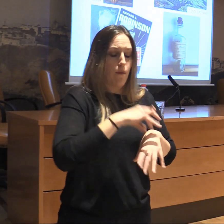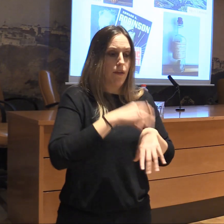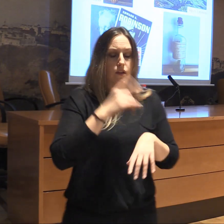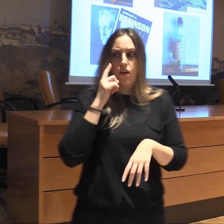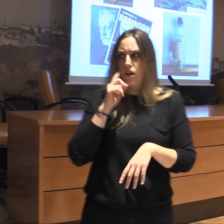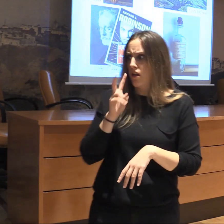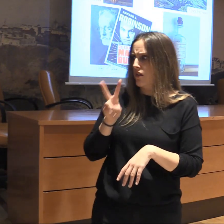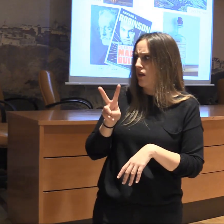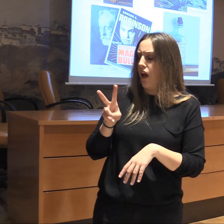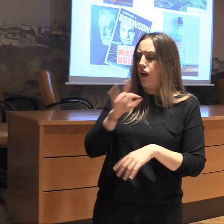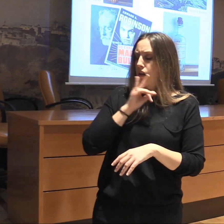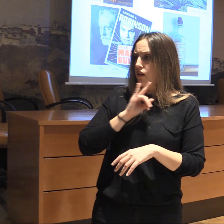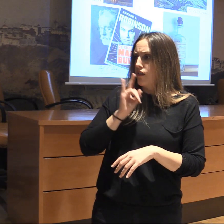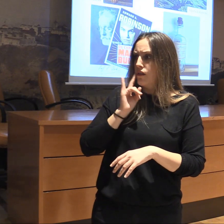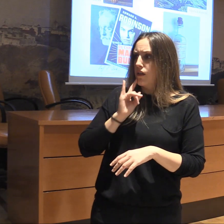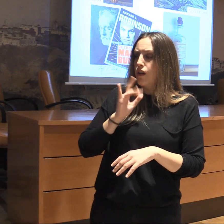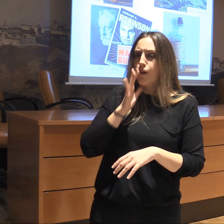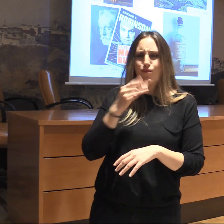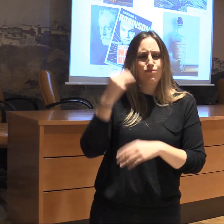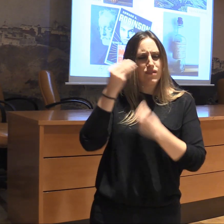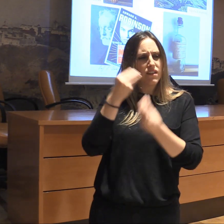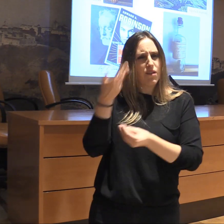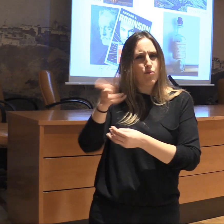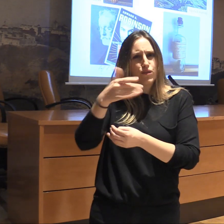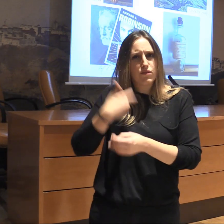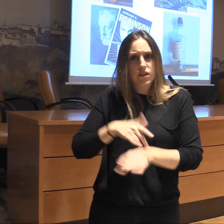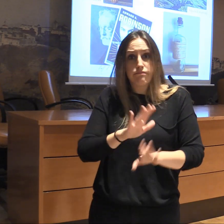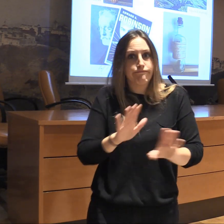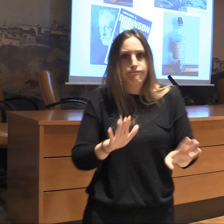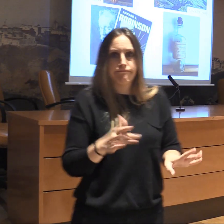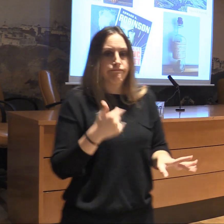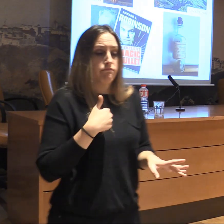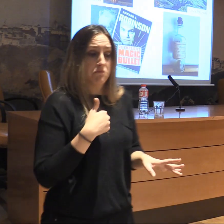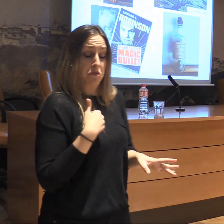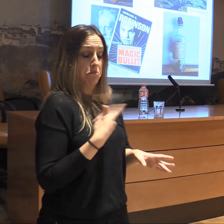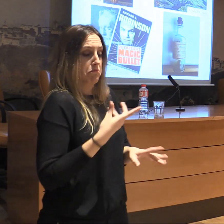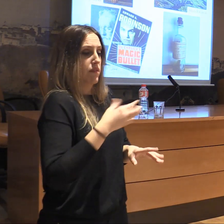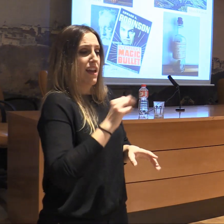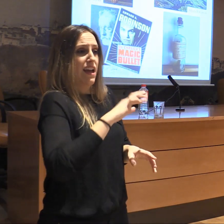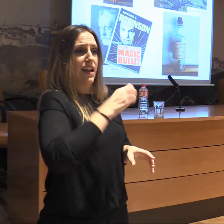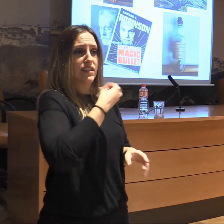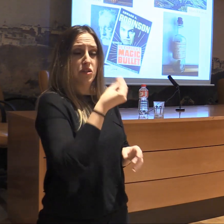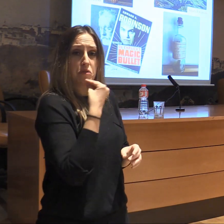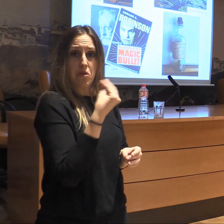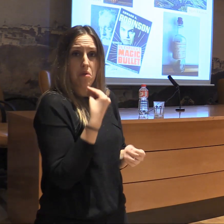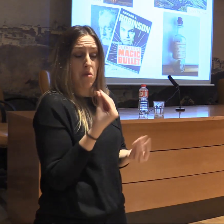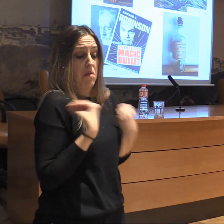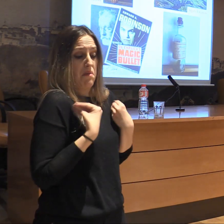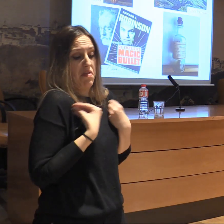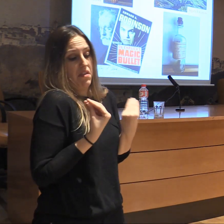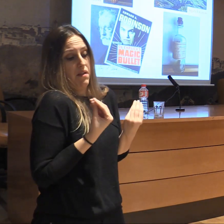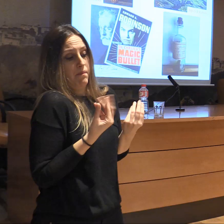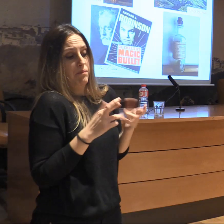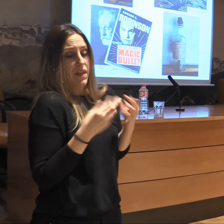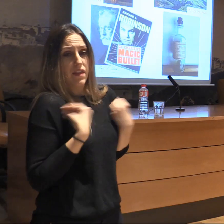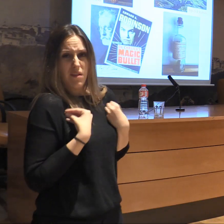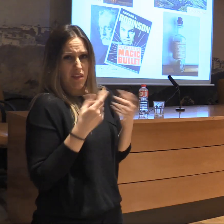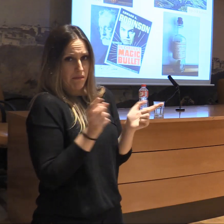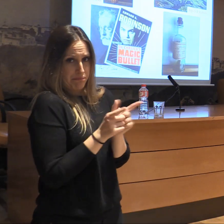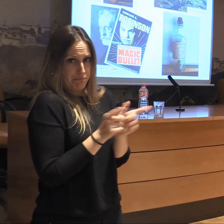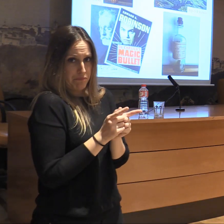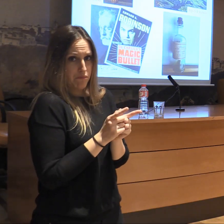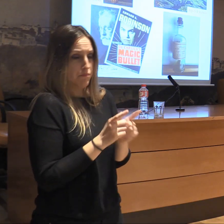zona la esperanza de vida de estos comedores de arsénico era bastante pequeña. Y luego aquí